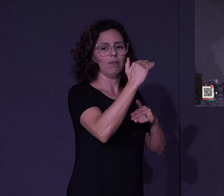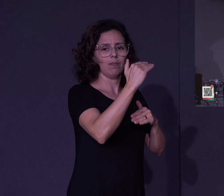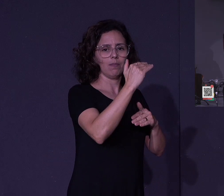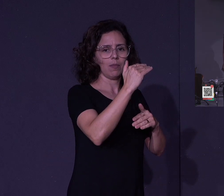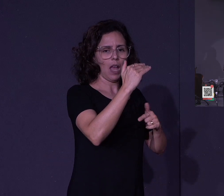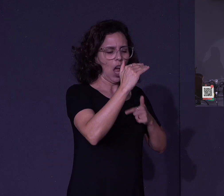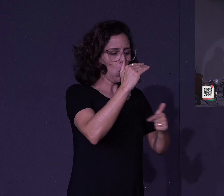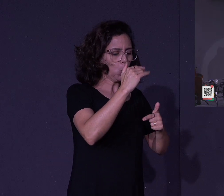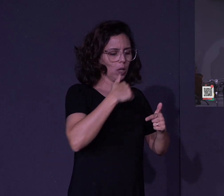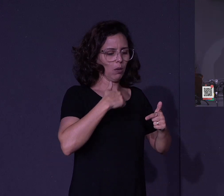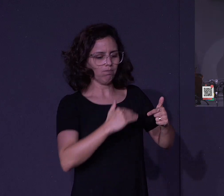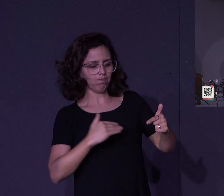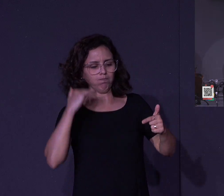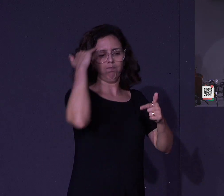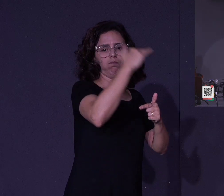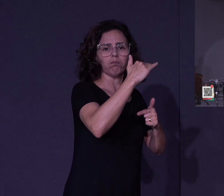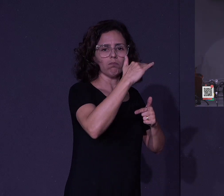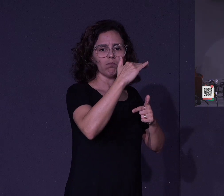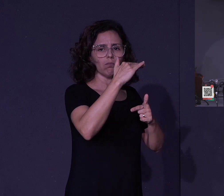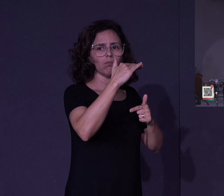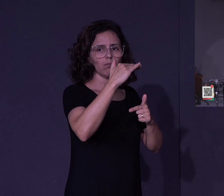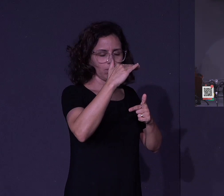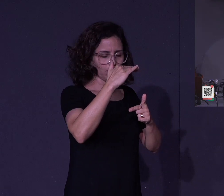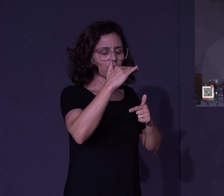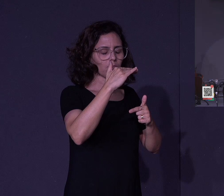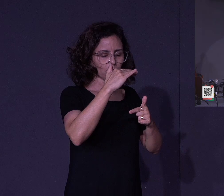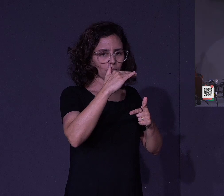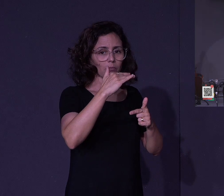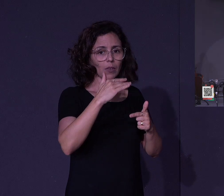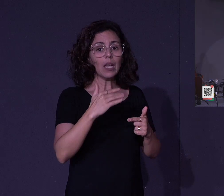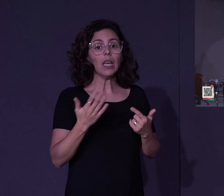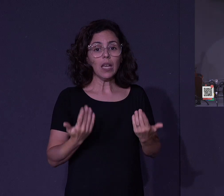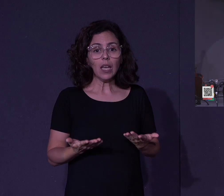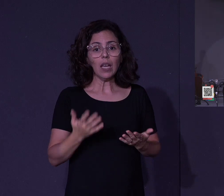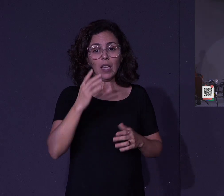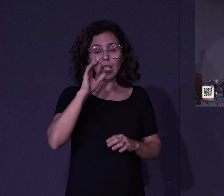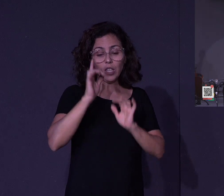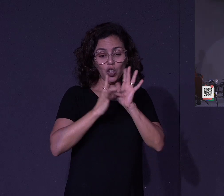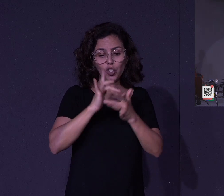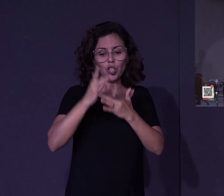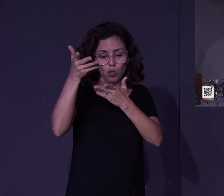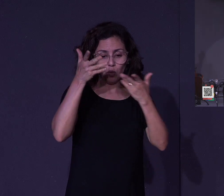Apesar delas. E ele veio para fazer essa obra.